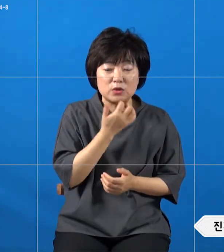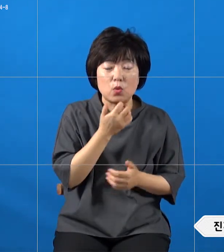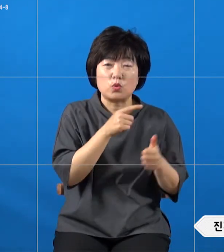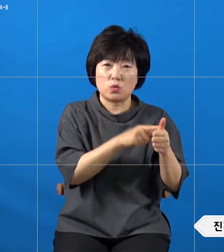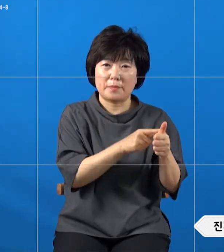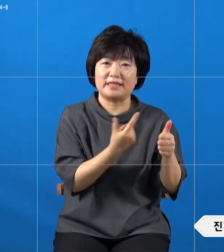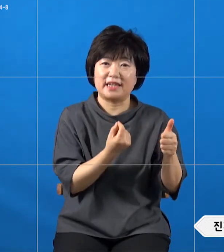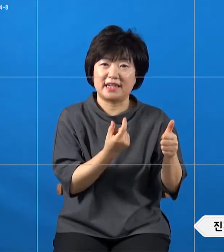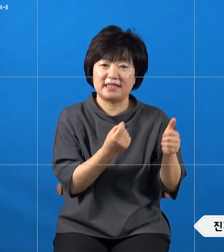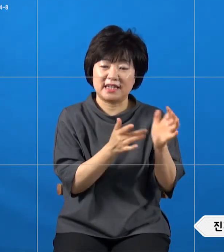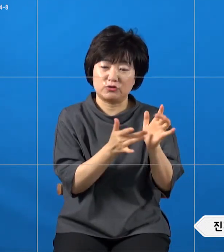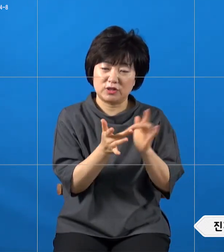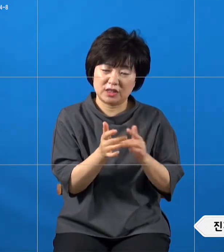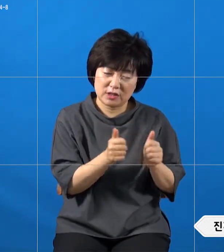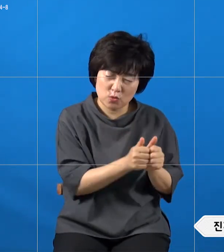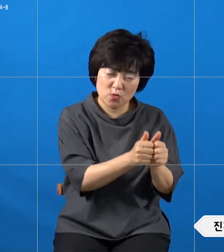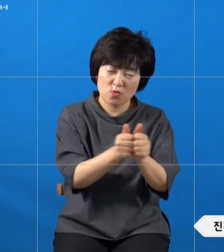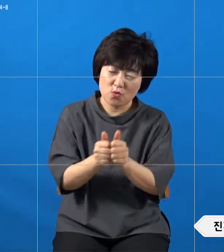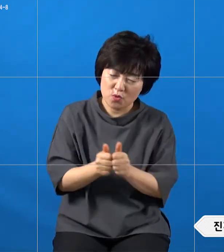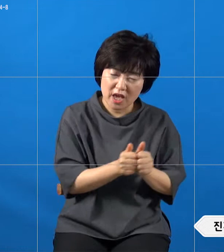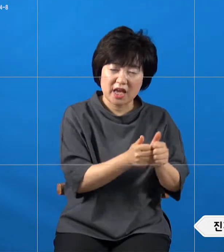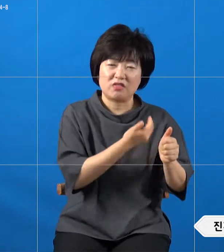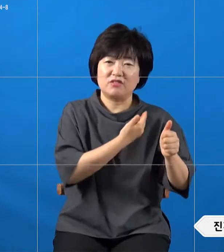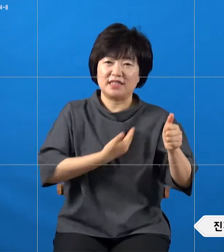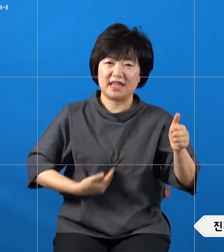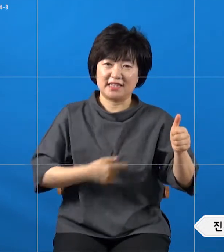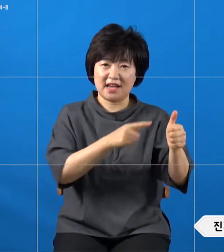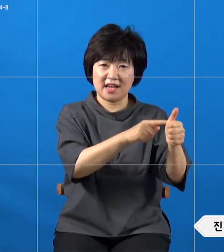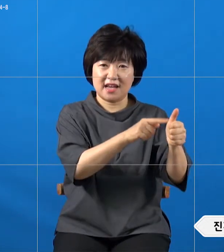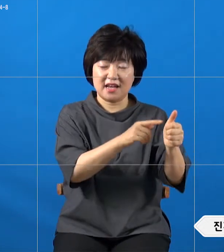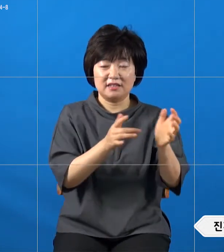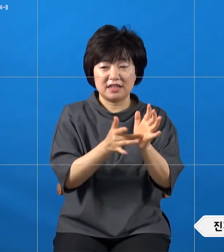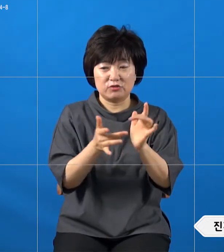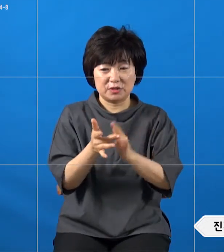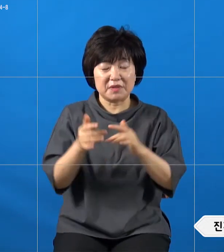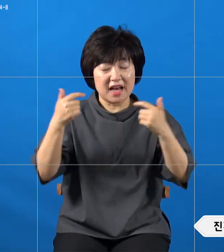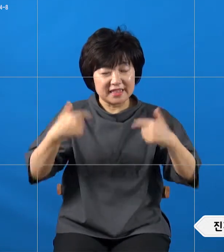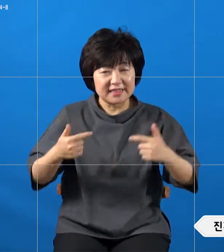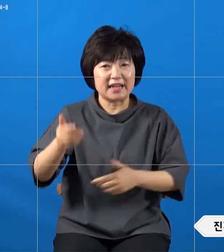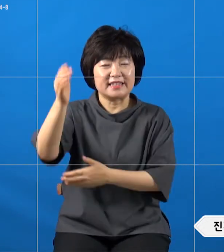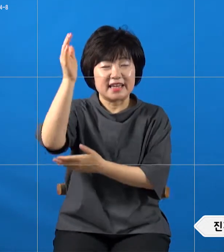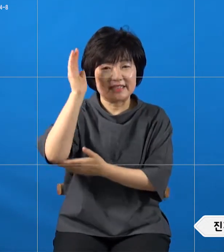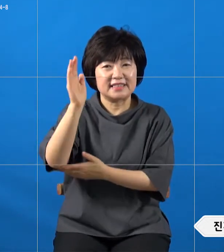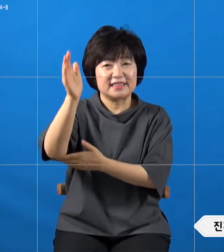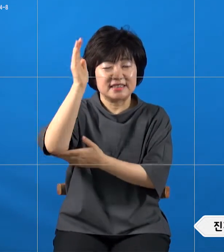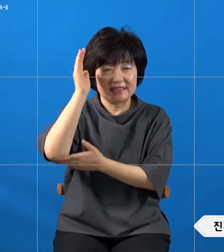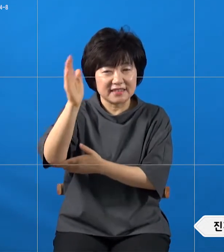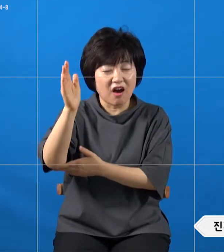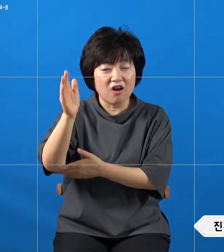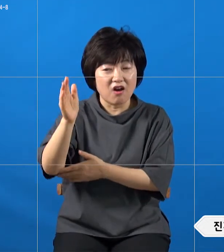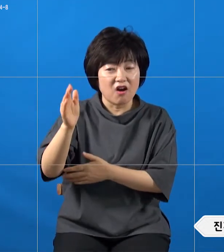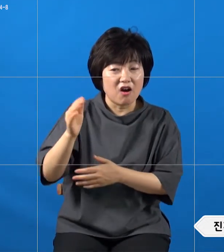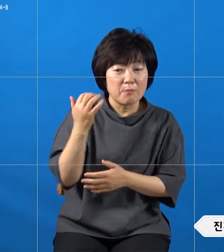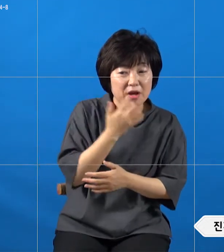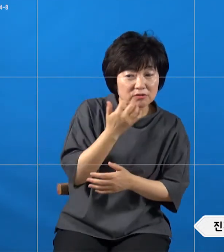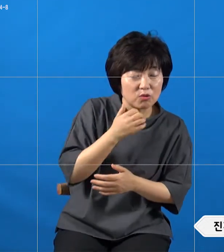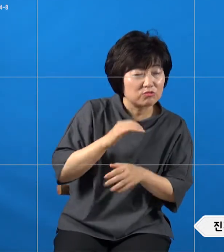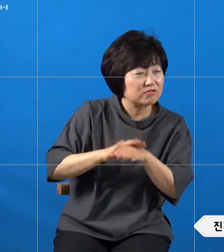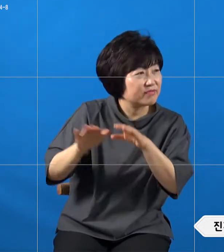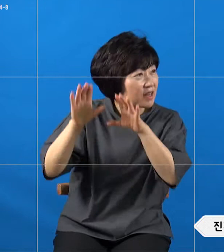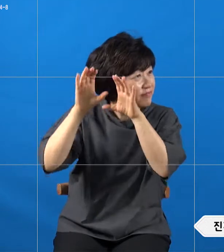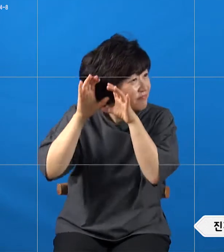동행했던 제자였습니다. 주님이 이렇게 말씀하신 것을 그는 들었습니다. 알고 있었습니다. 아니,